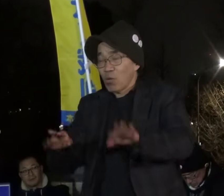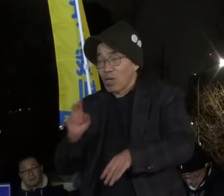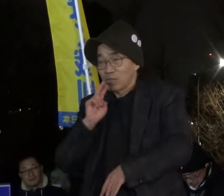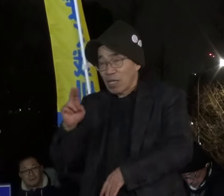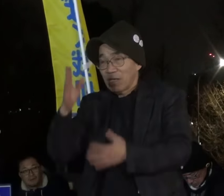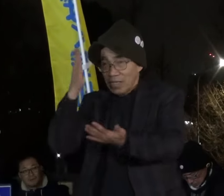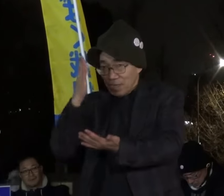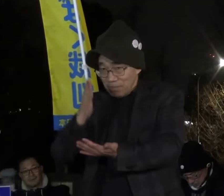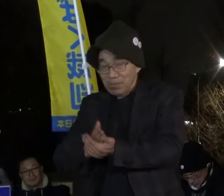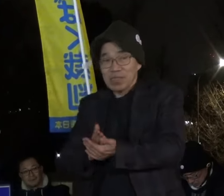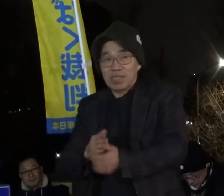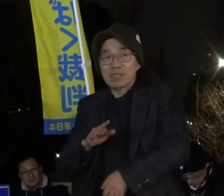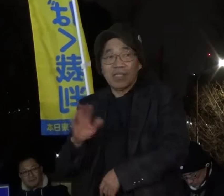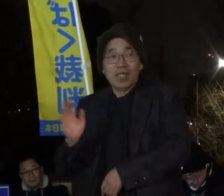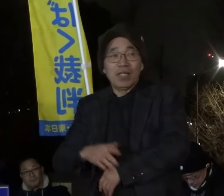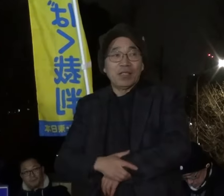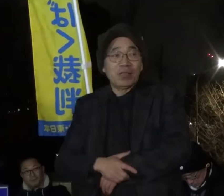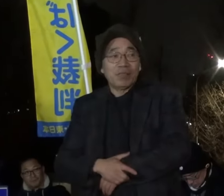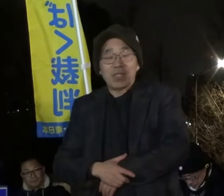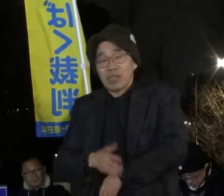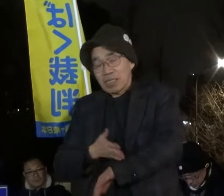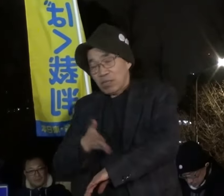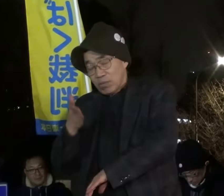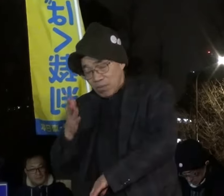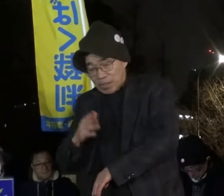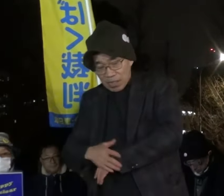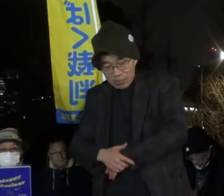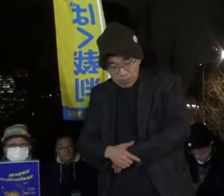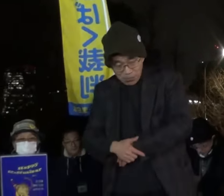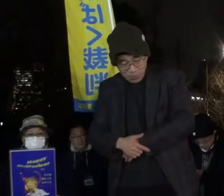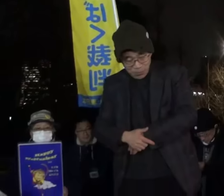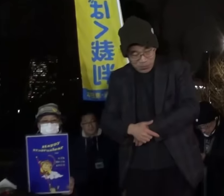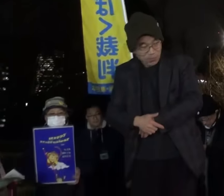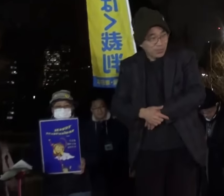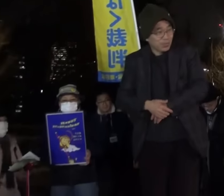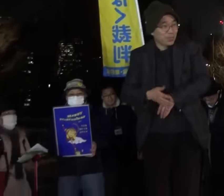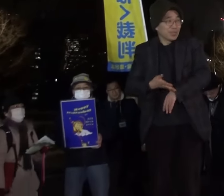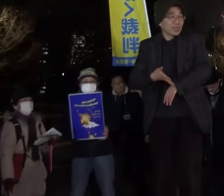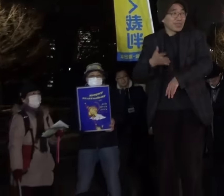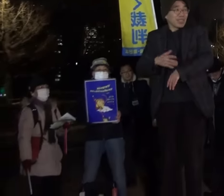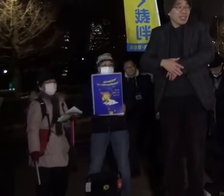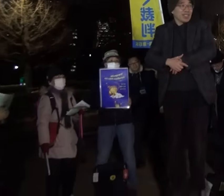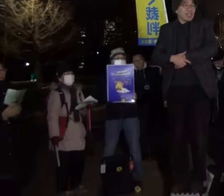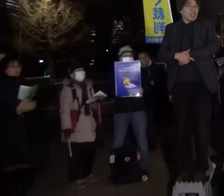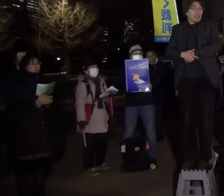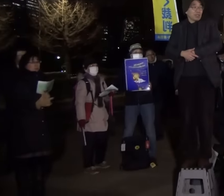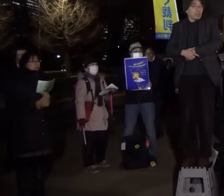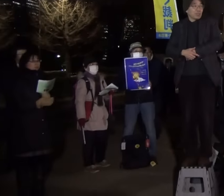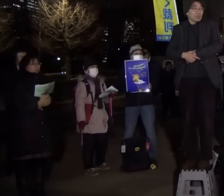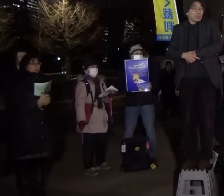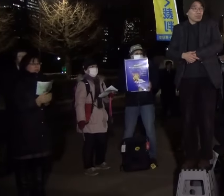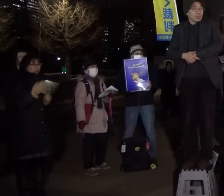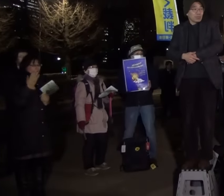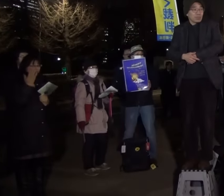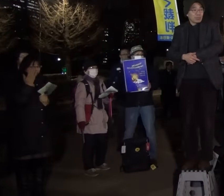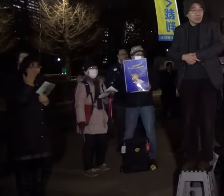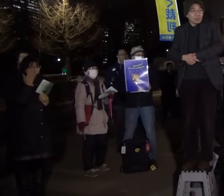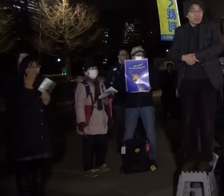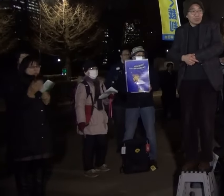ろしくお願いします。 ありがとうございました。ではお願いいたします。どうぞ。